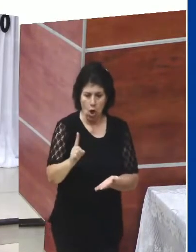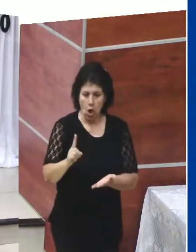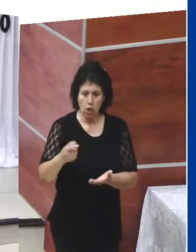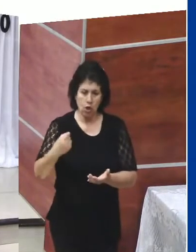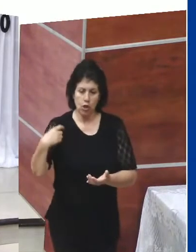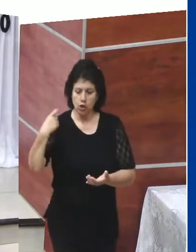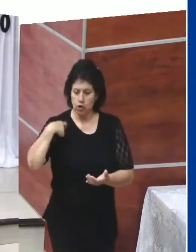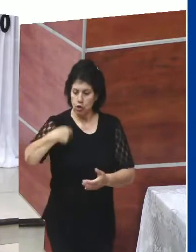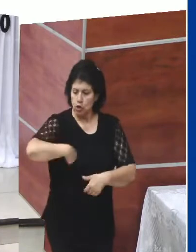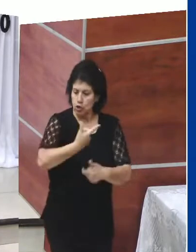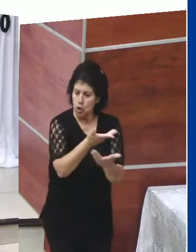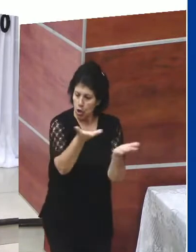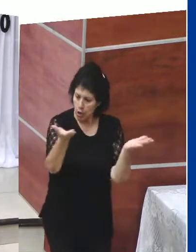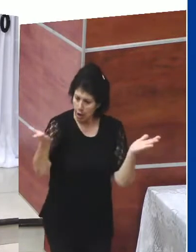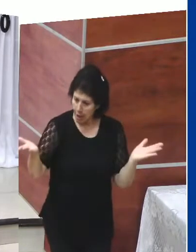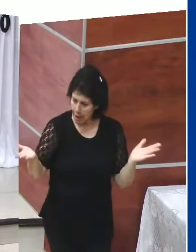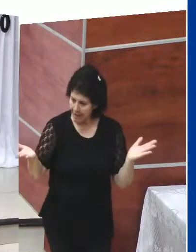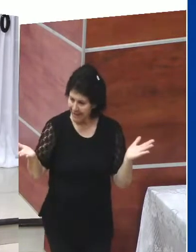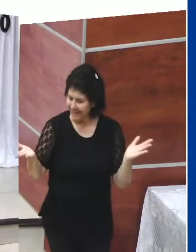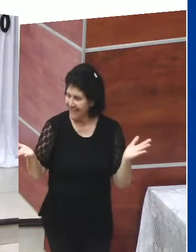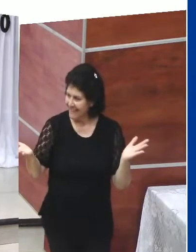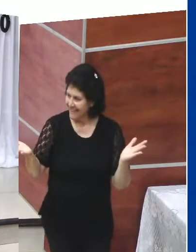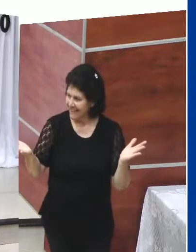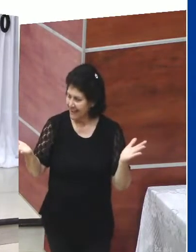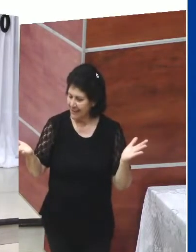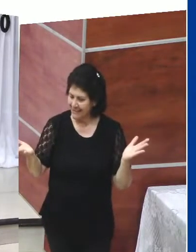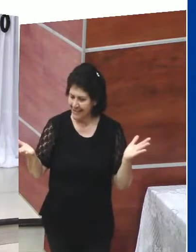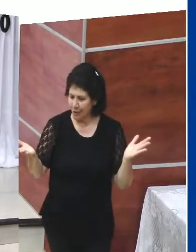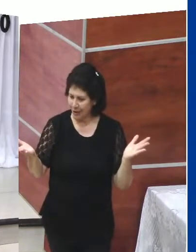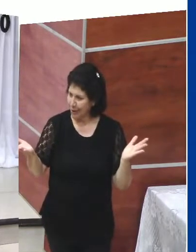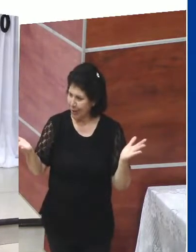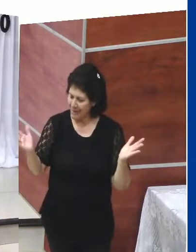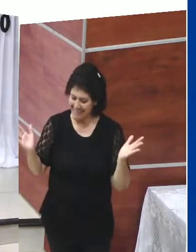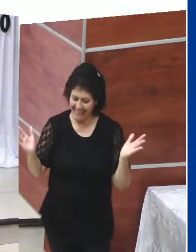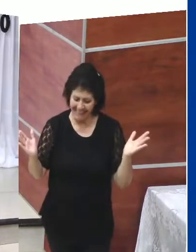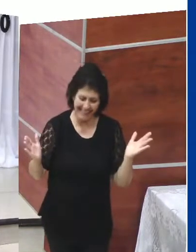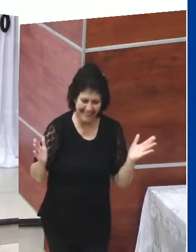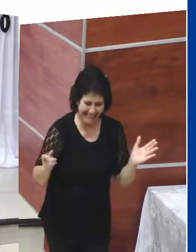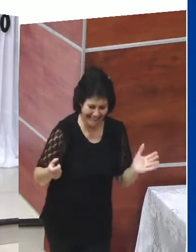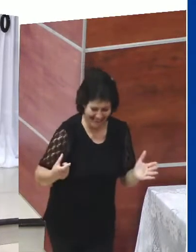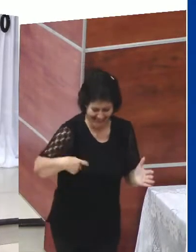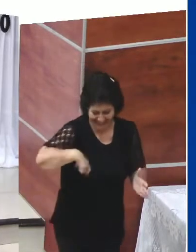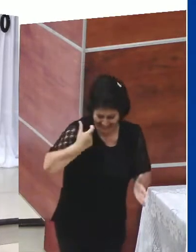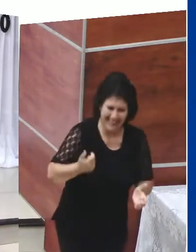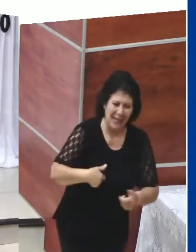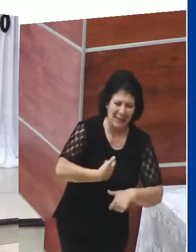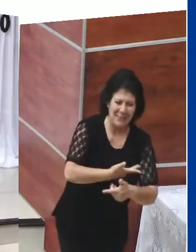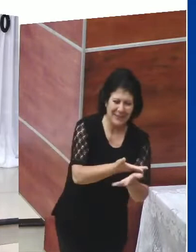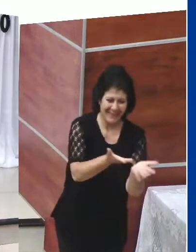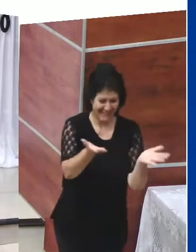Sociología. Estoy complicando a Gladys con todos estos términos, perdón Gladys.